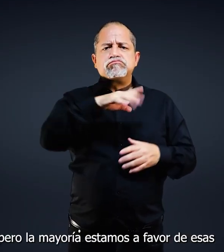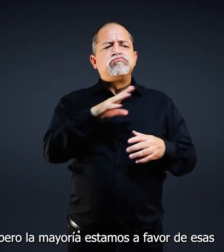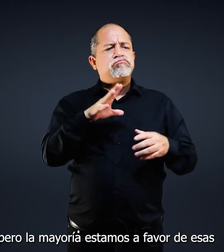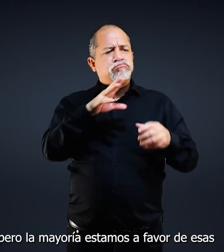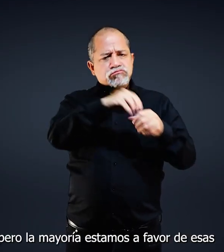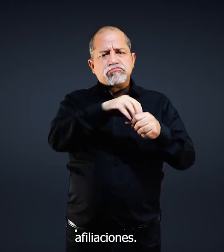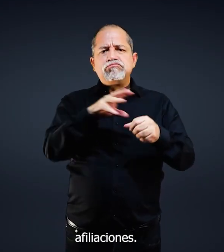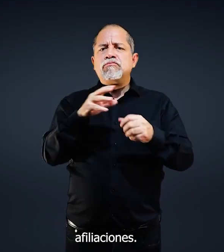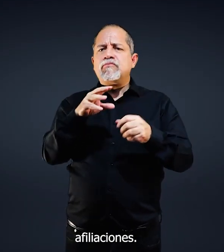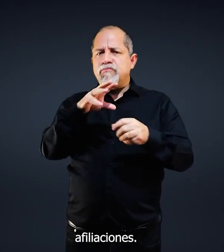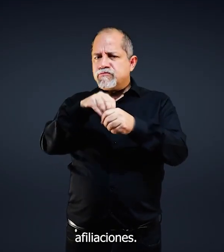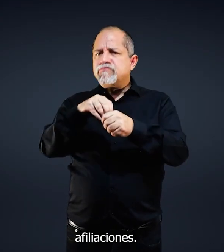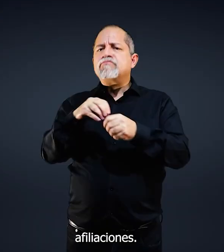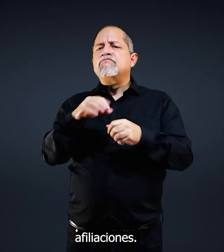esas afiliaciones.